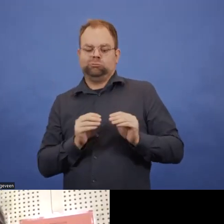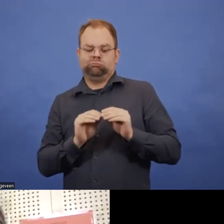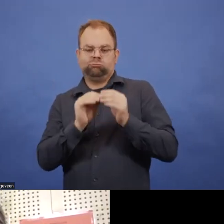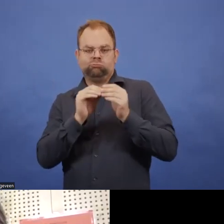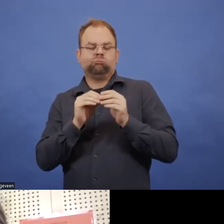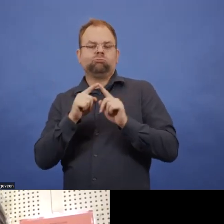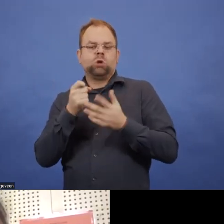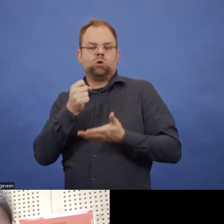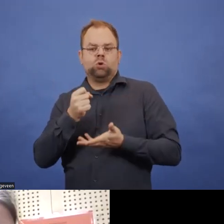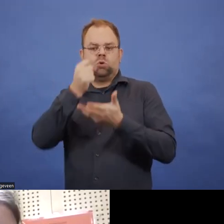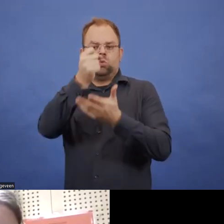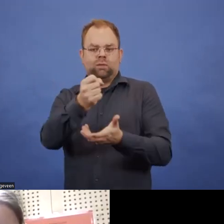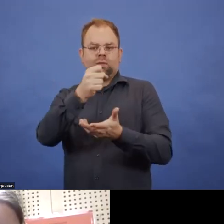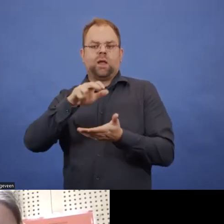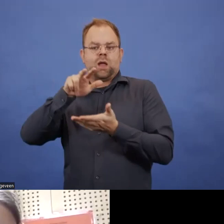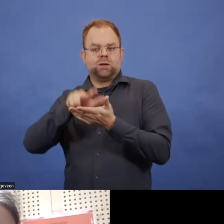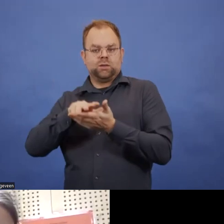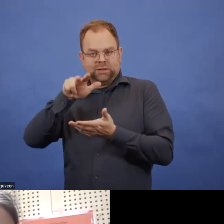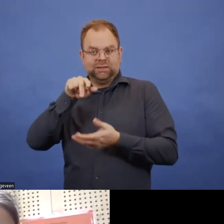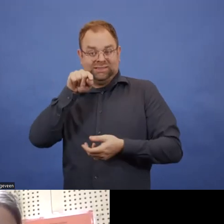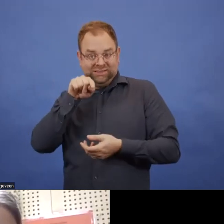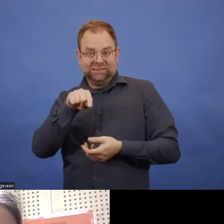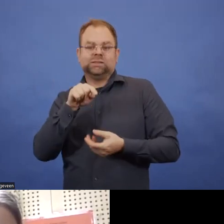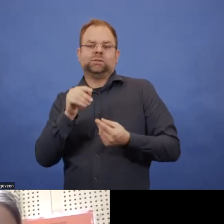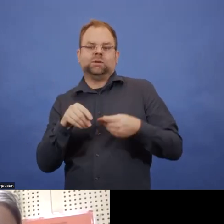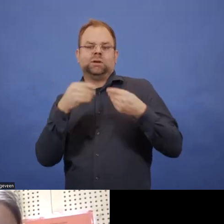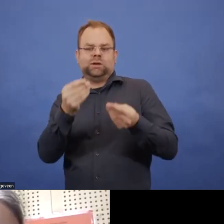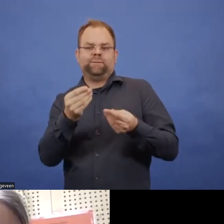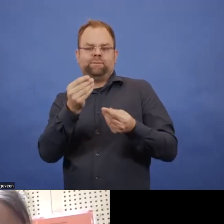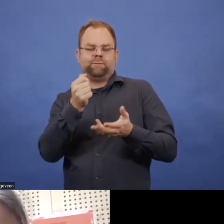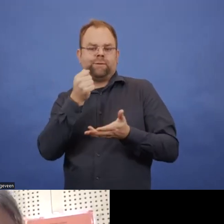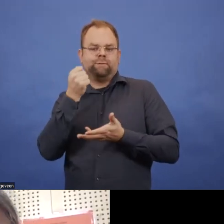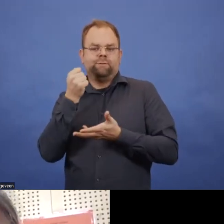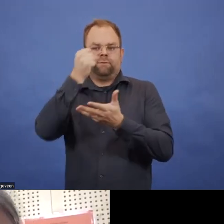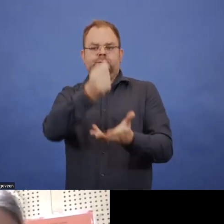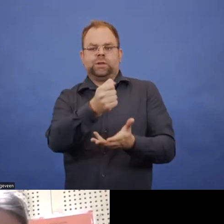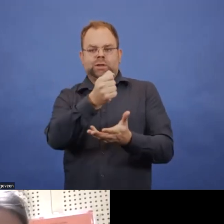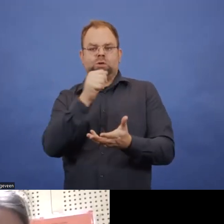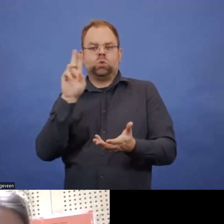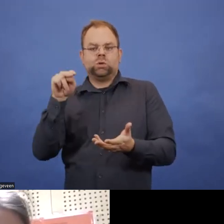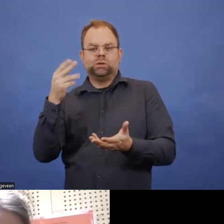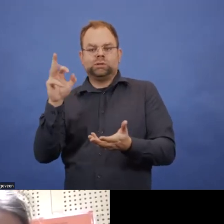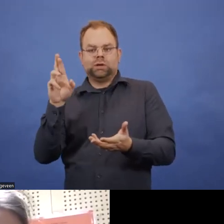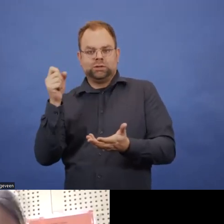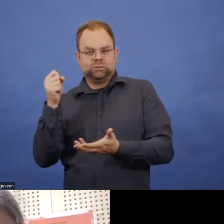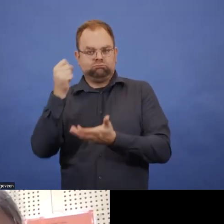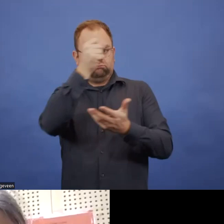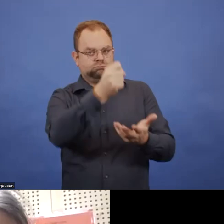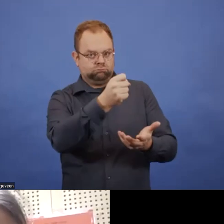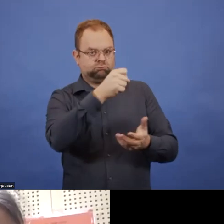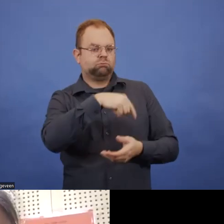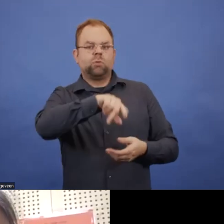porque ACNUR también da un tipo de financiación a las organizaciones. Pero lo que yo creo que es